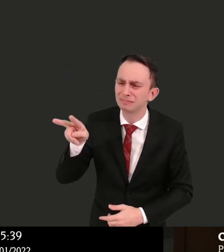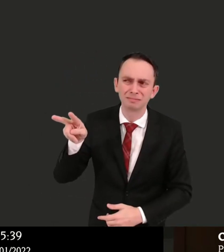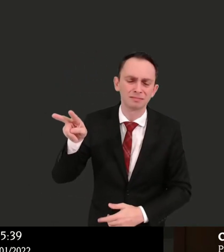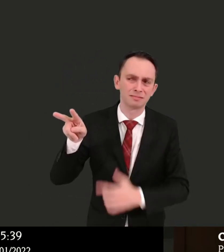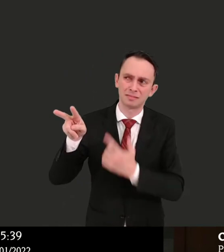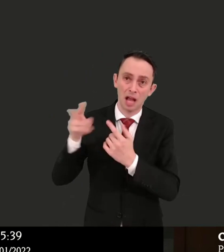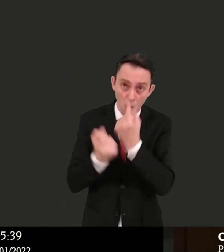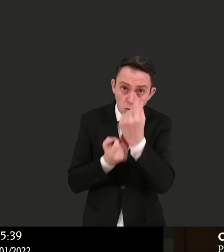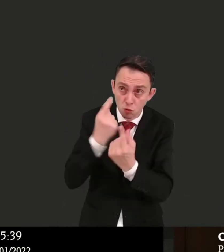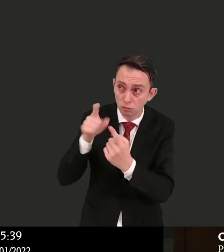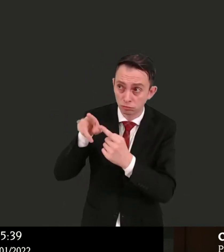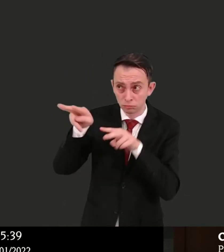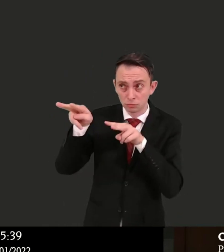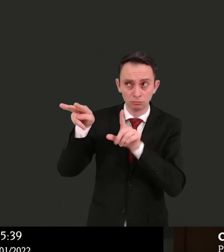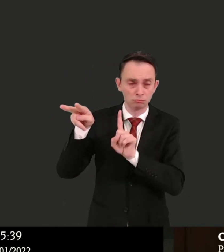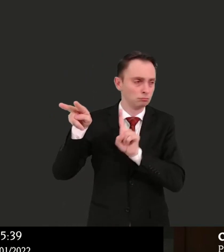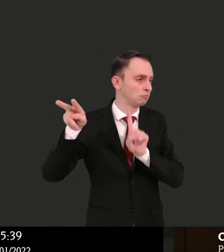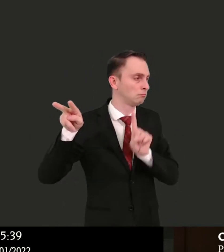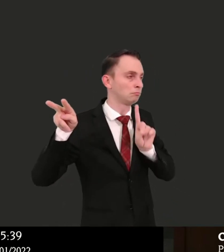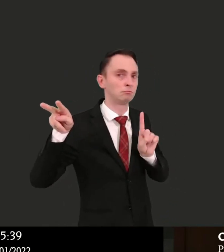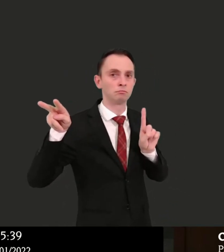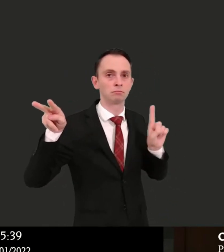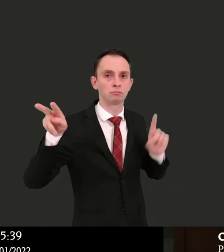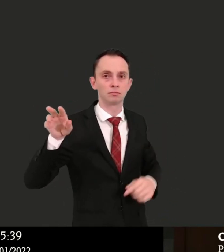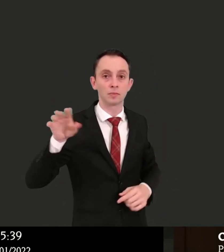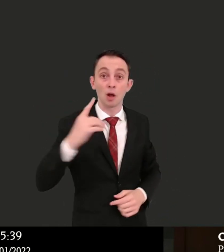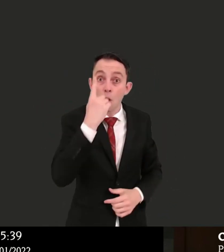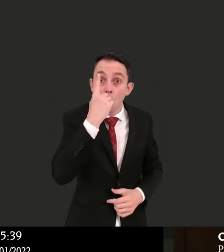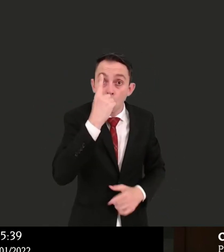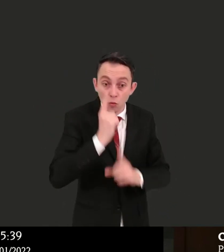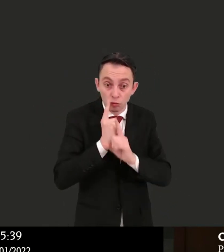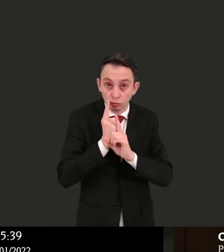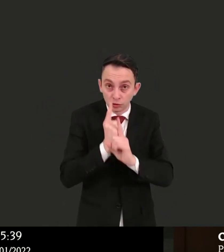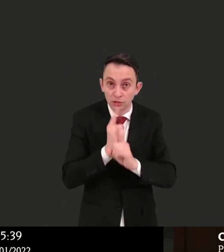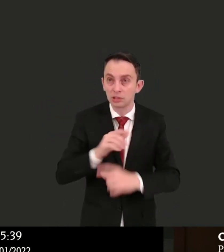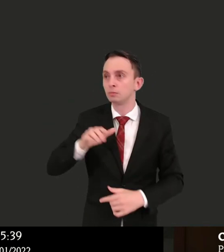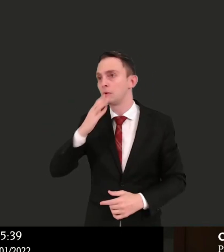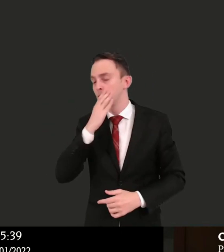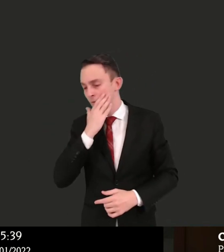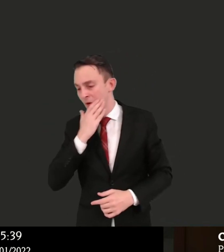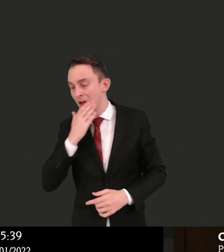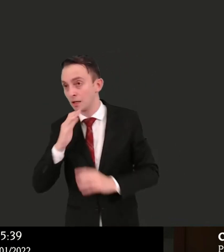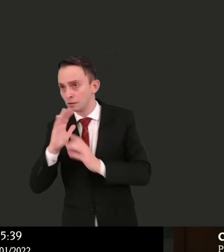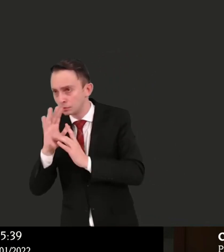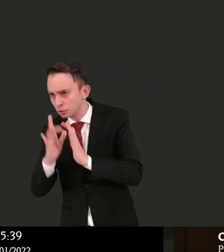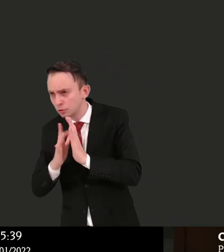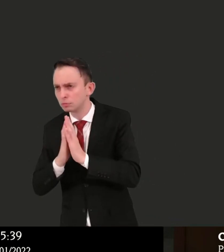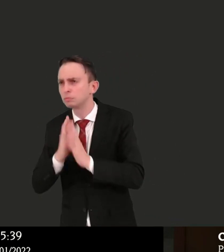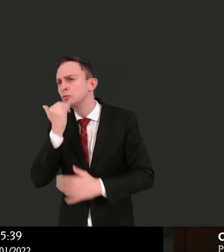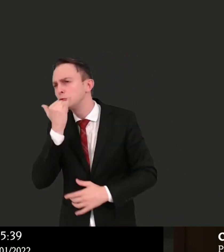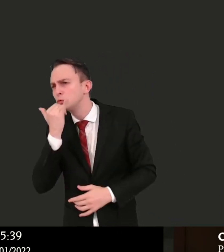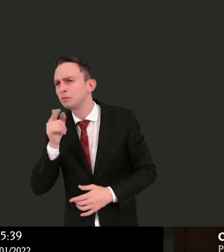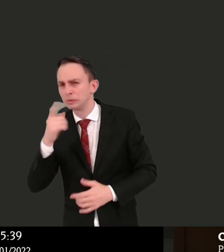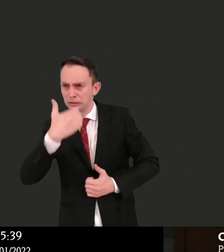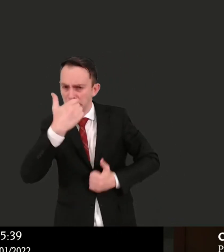Um dos discípulos ainda foi admoestar o mestre. Está pesado esse discurso aí. Depois que o senhor começou a